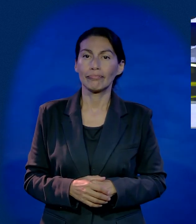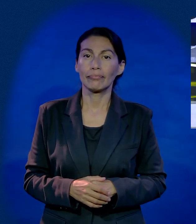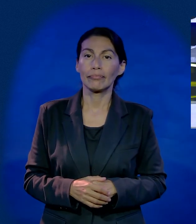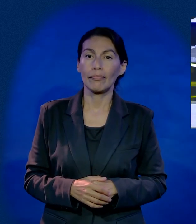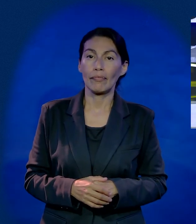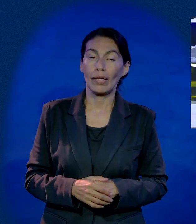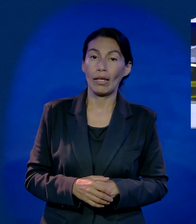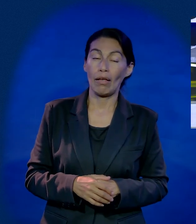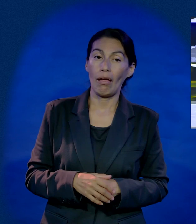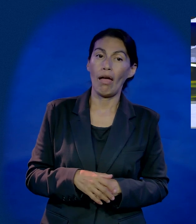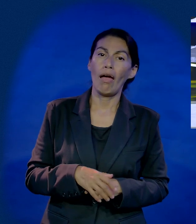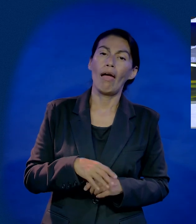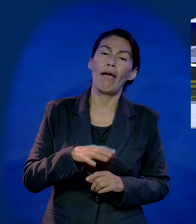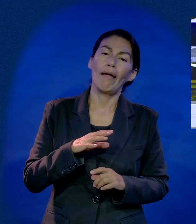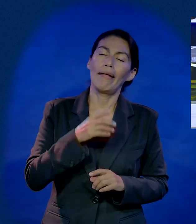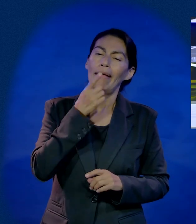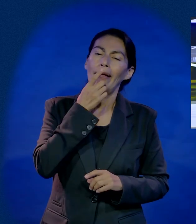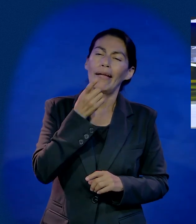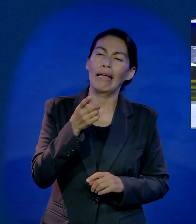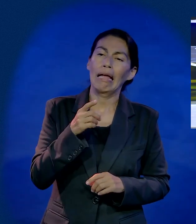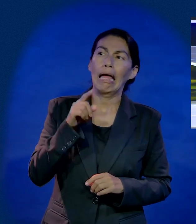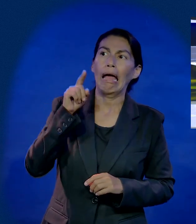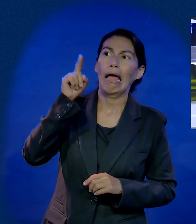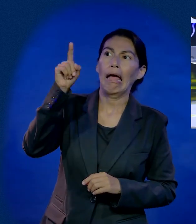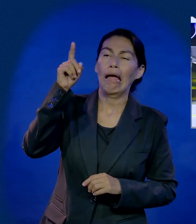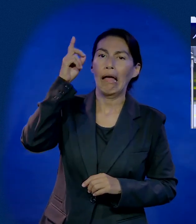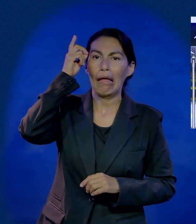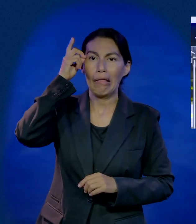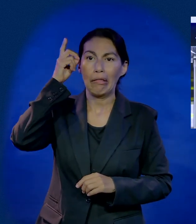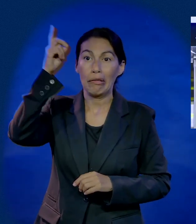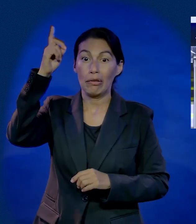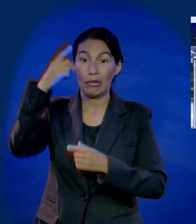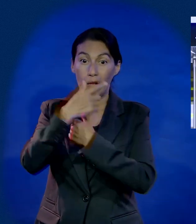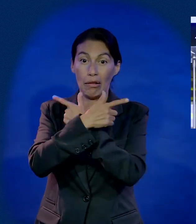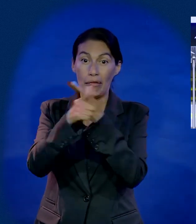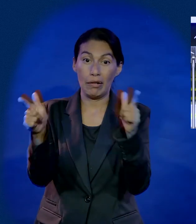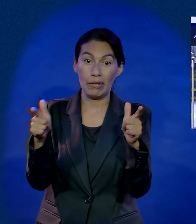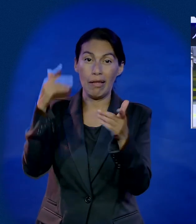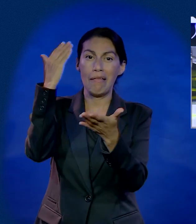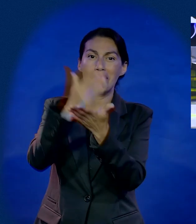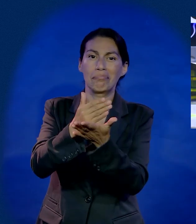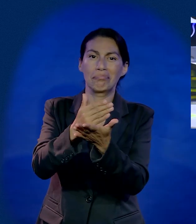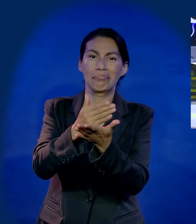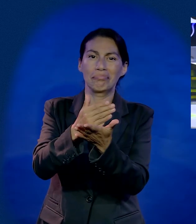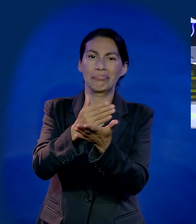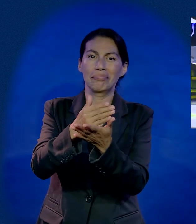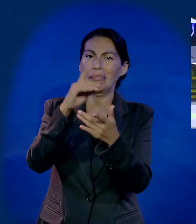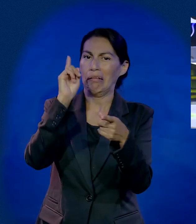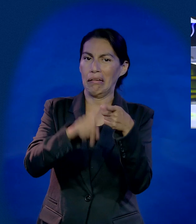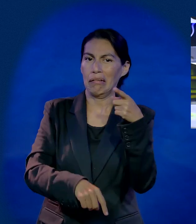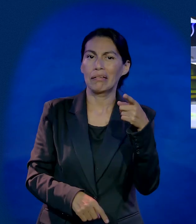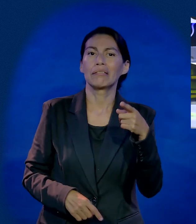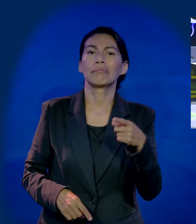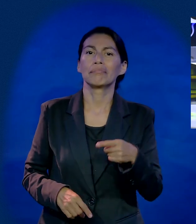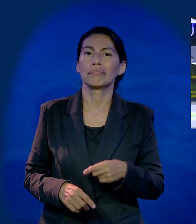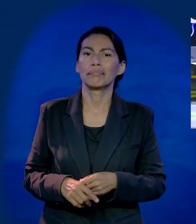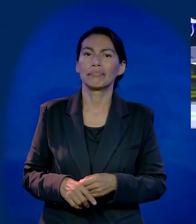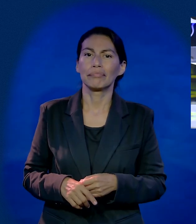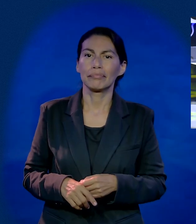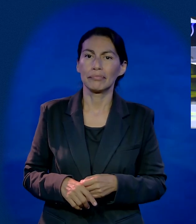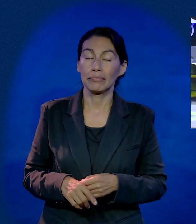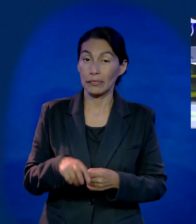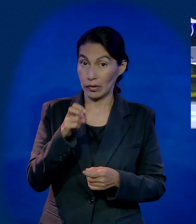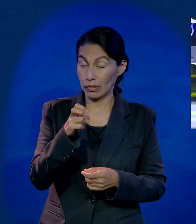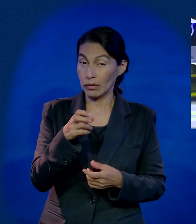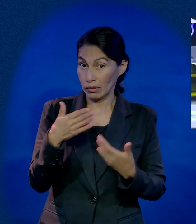realidad, y hacer creer que Dios es un Dios que coarta la libertad de las personas,